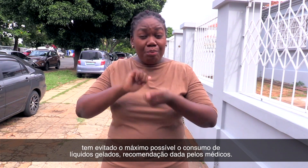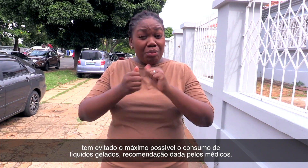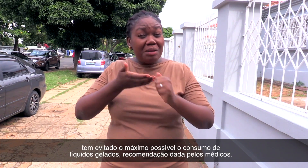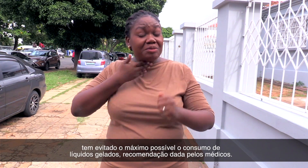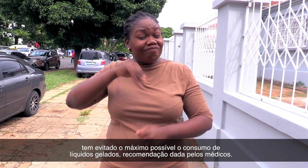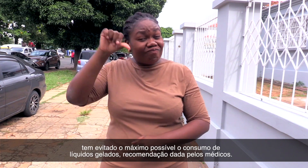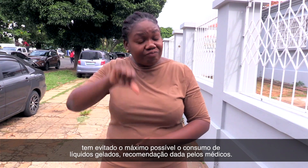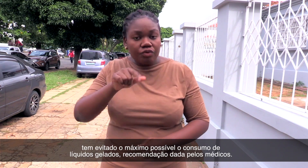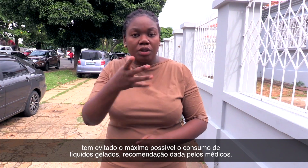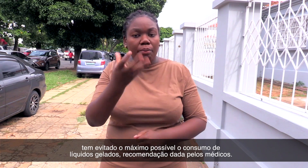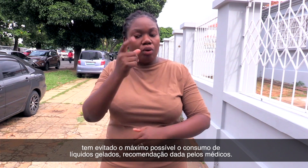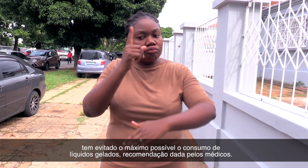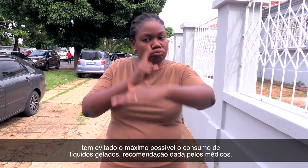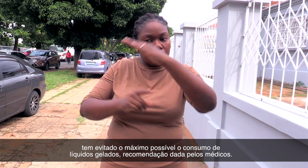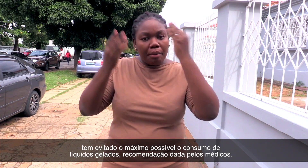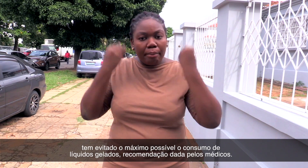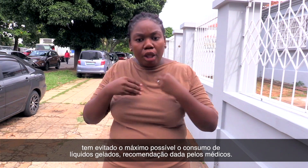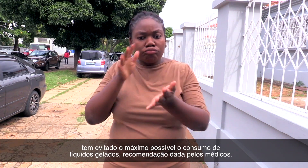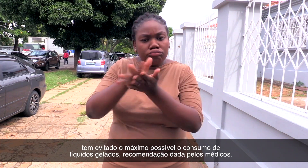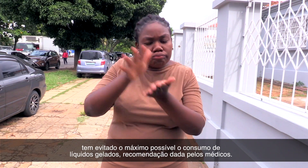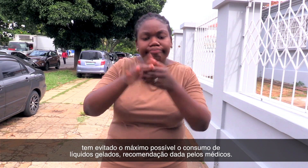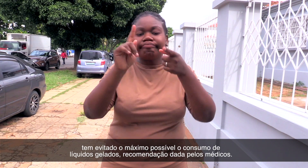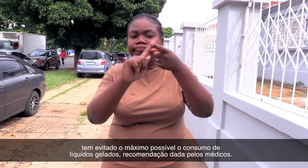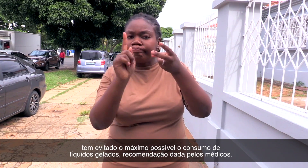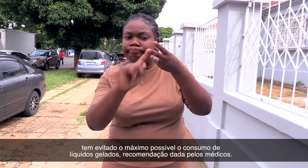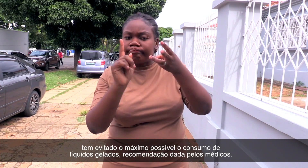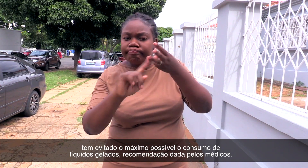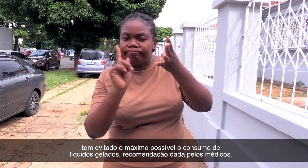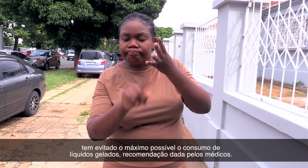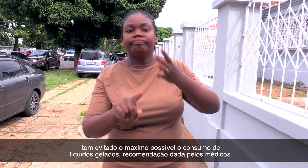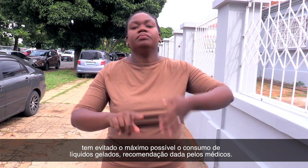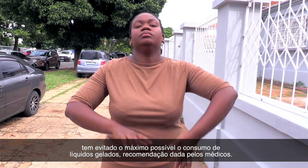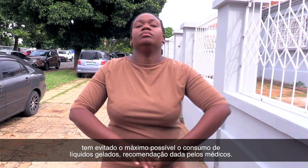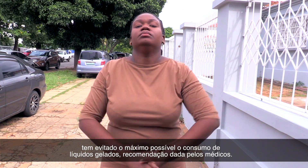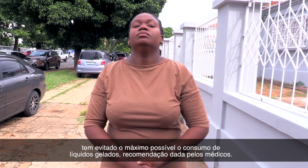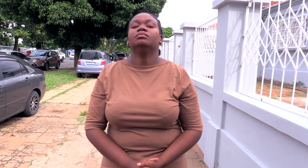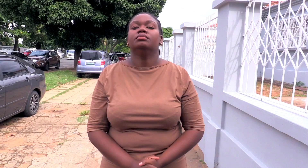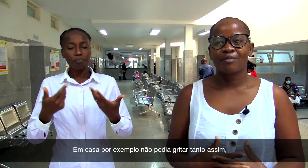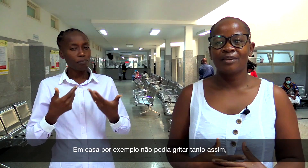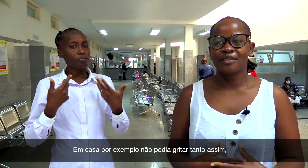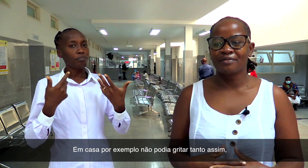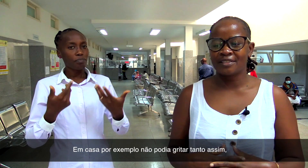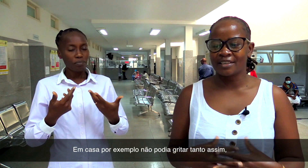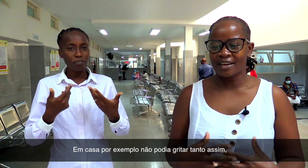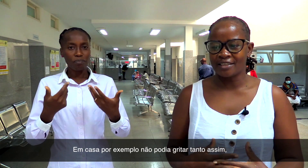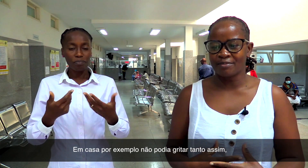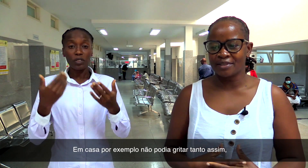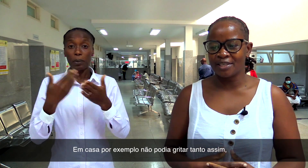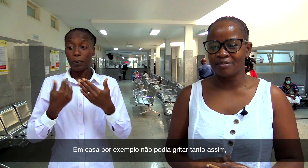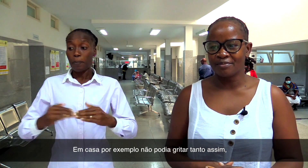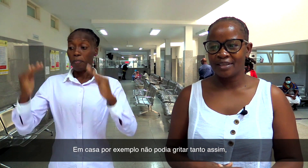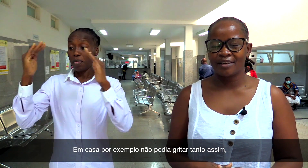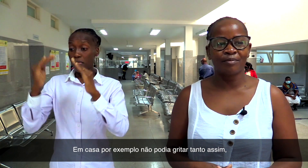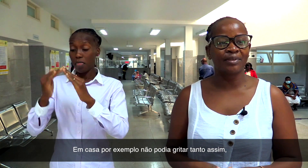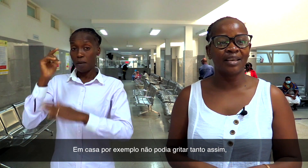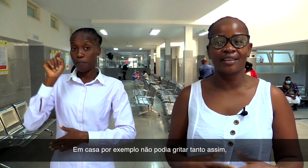tem evitado o máximo possível o consumo de líquidos gelados. Recomendação dada pelos médicos. Quando eu estivesse em casa, por